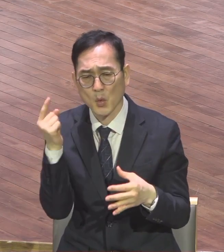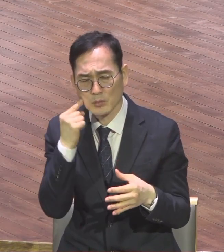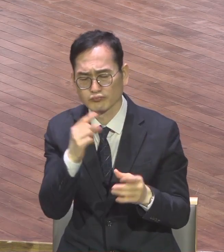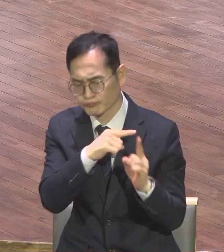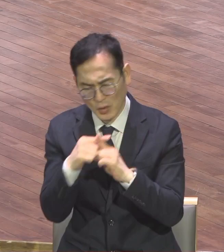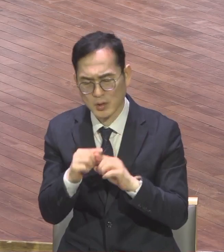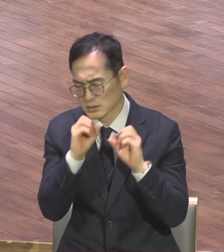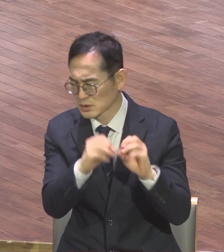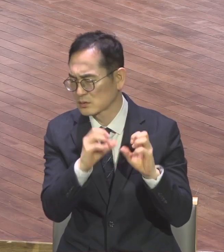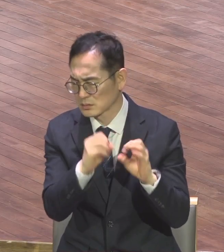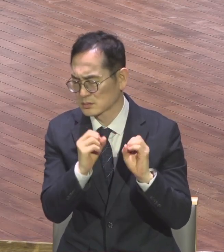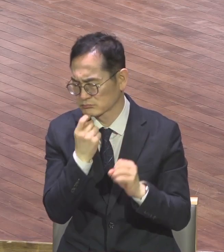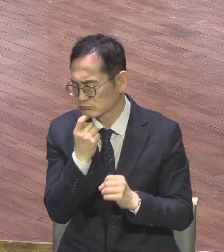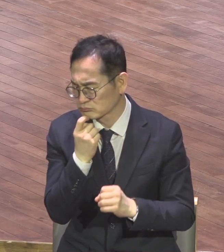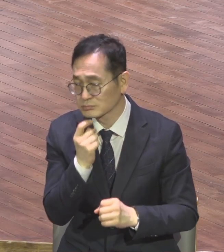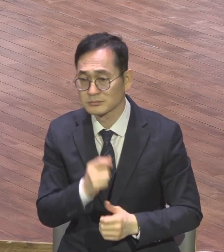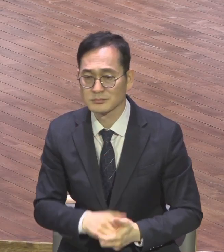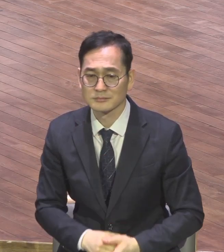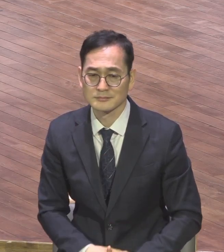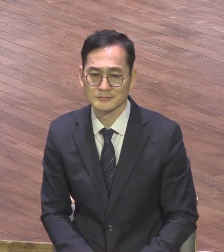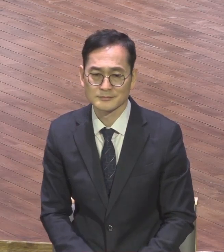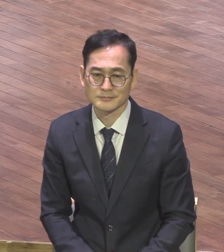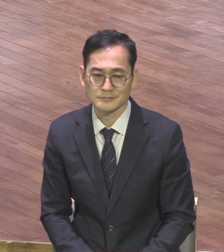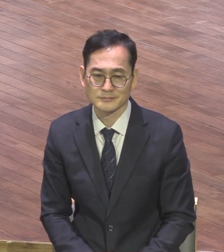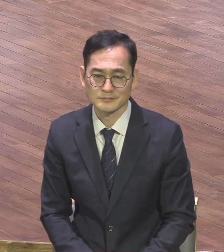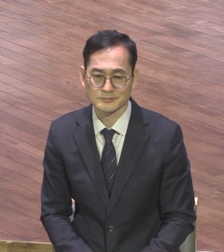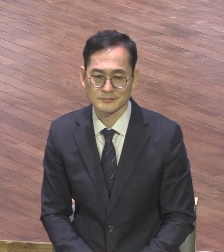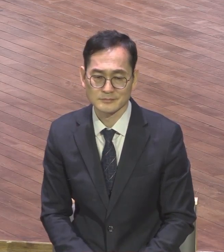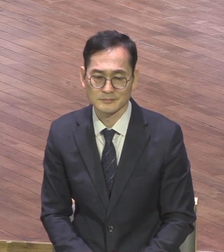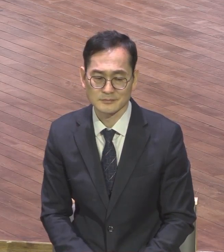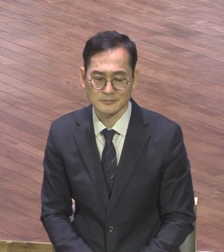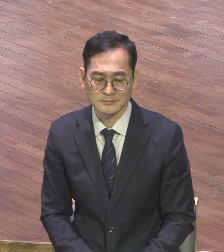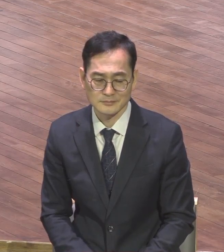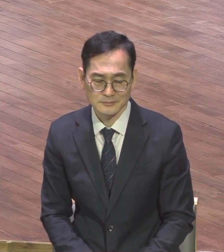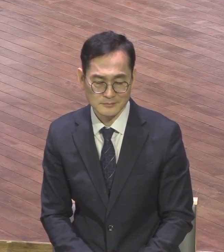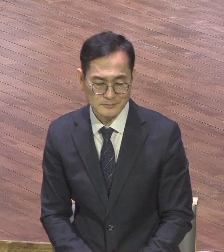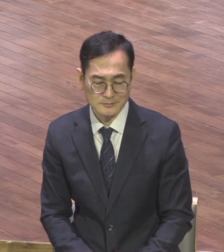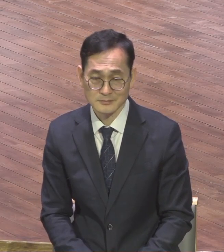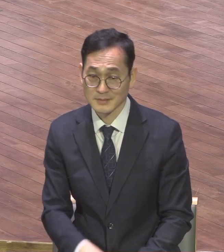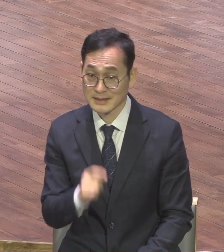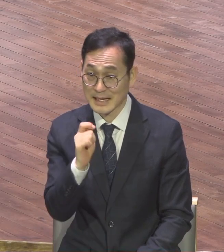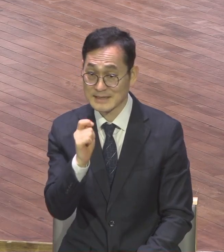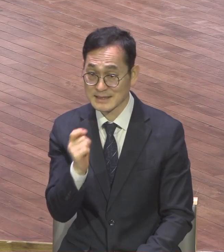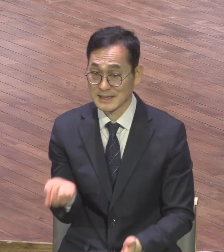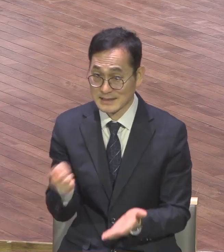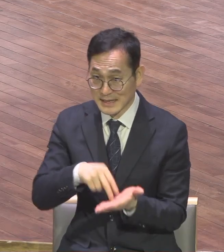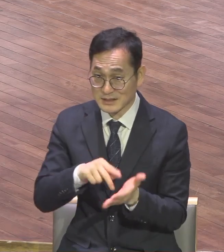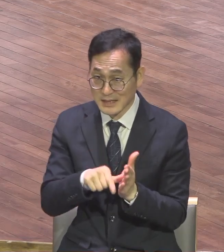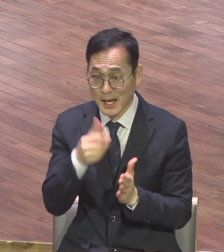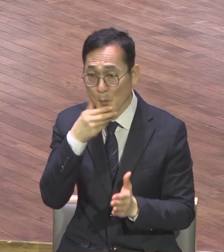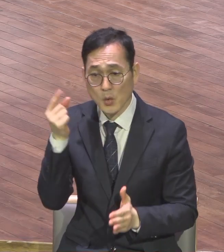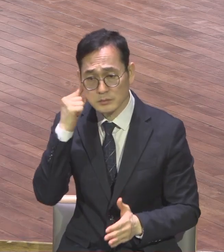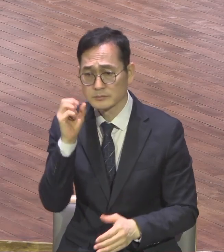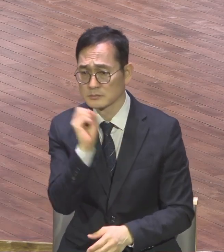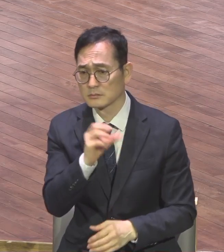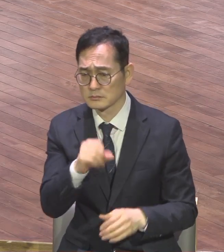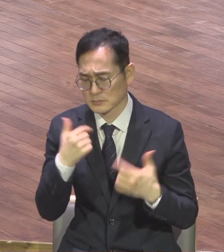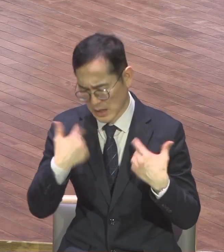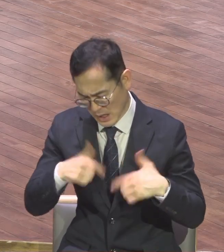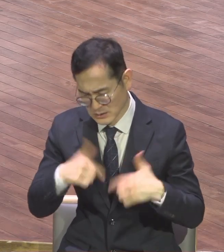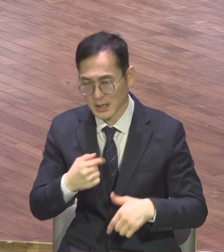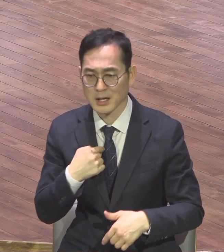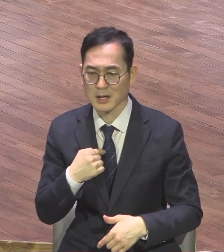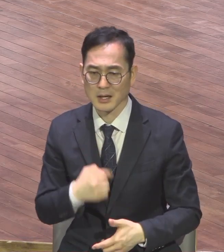나는 전하는 거예요. 그래서 영택시 타가지고 내가 복음 안 한, 전한 적이 거의 없어요.